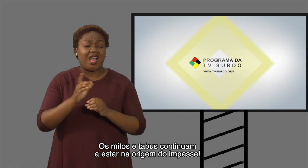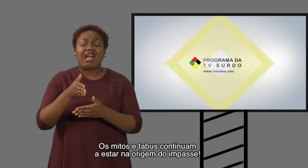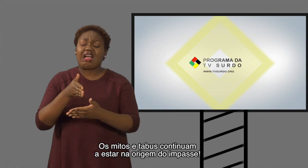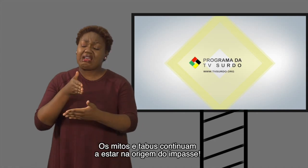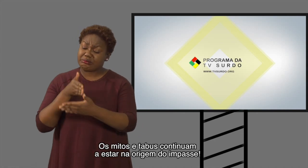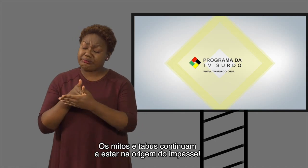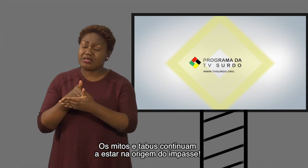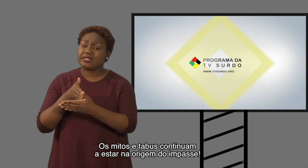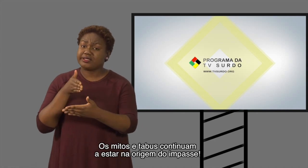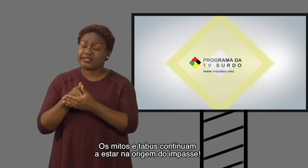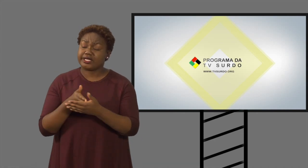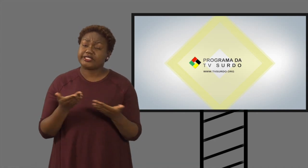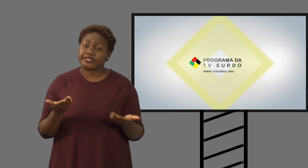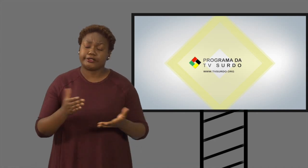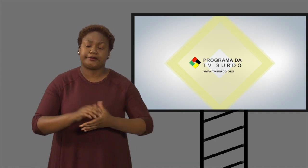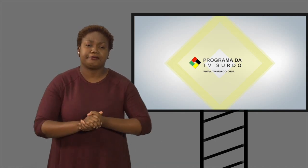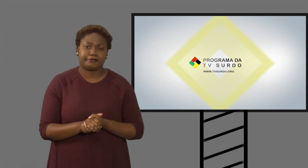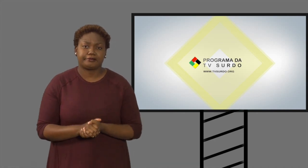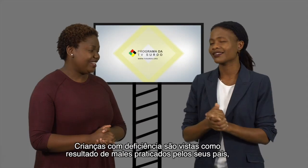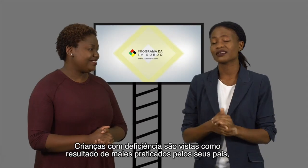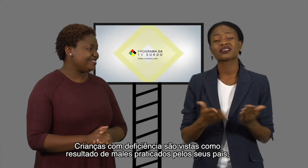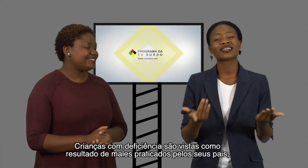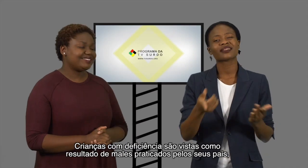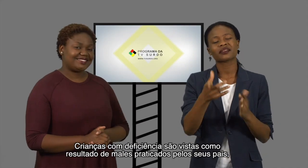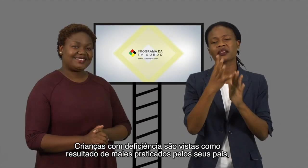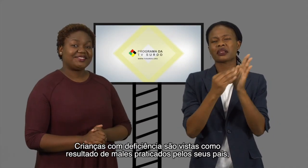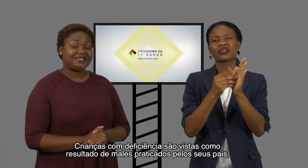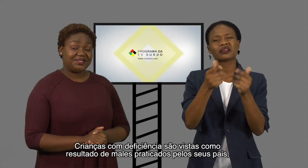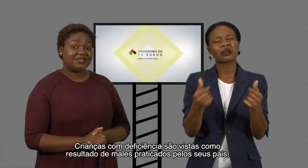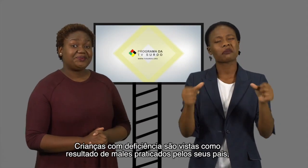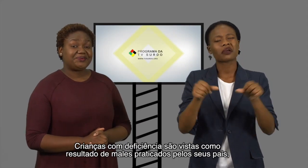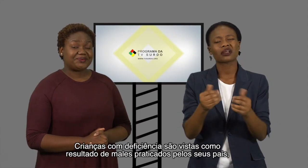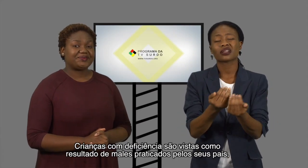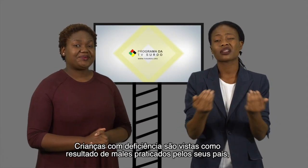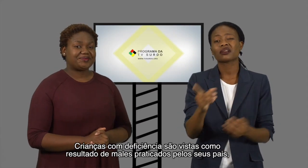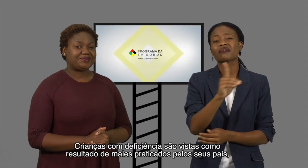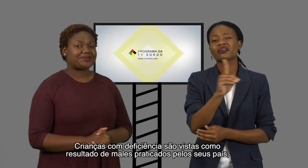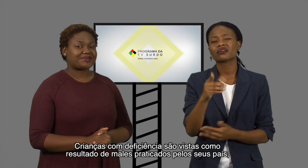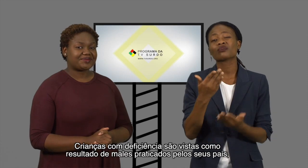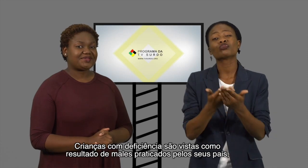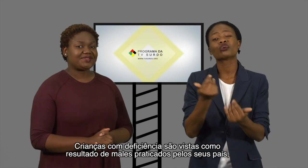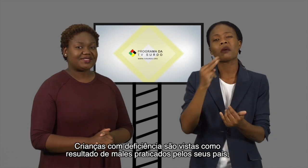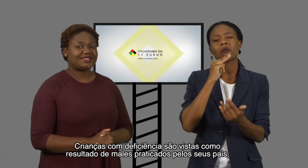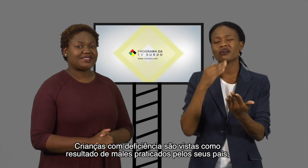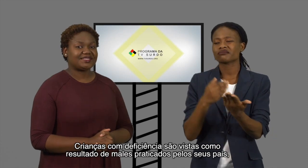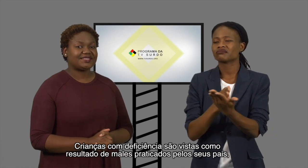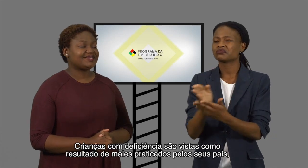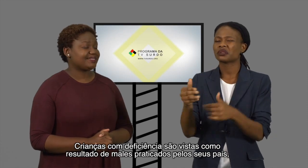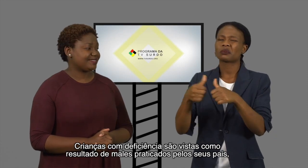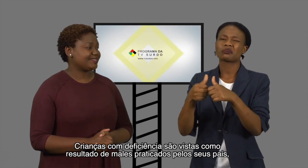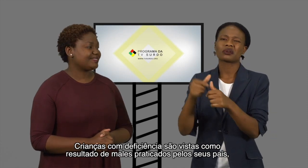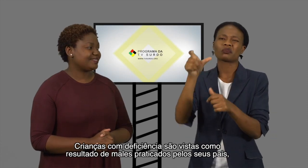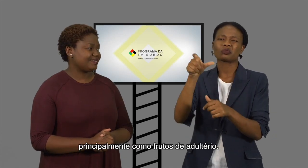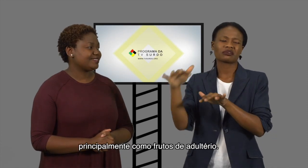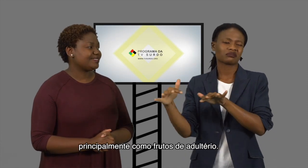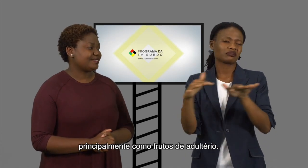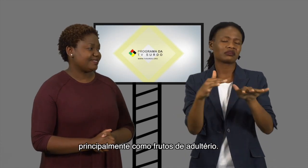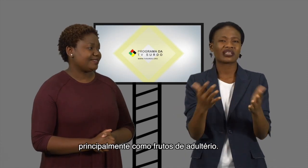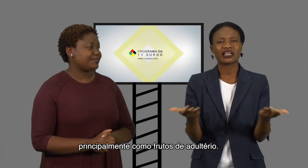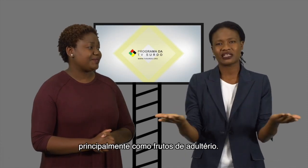do impasse. Crianças com deficiência são vistas como resultado de males praticados pelos seus pais,